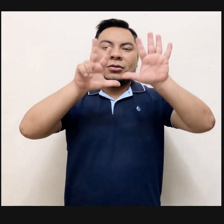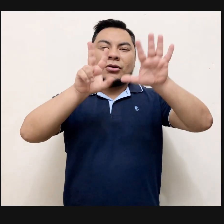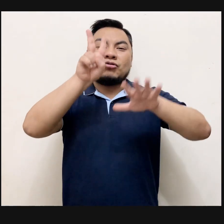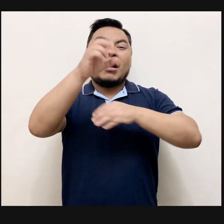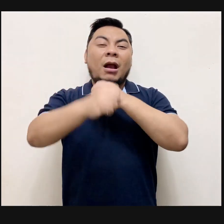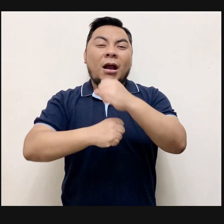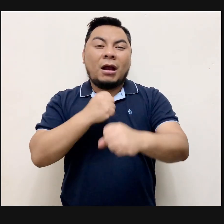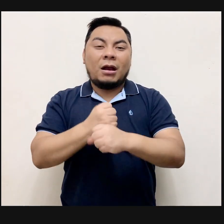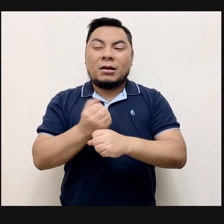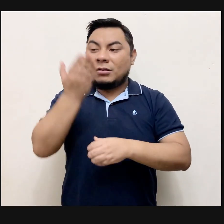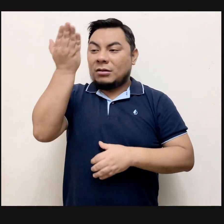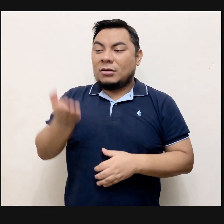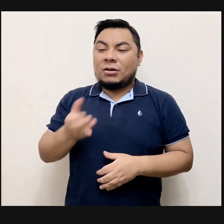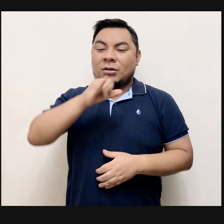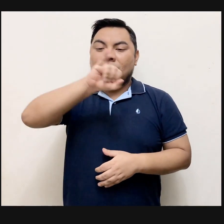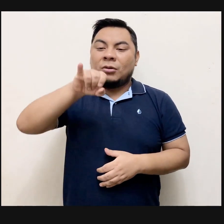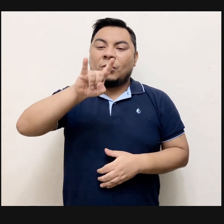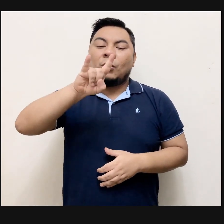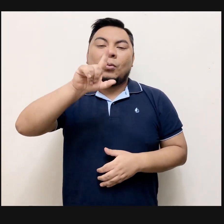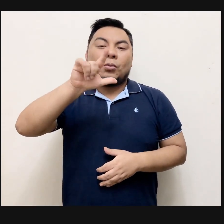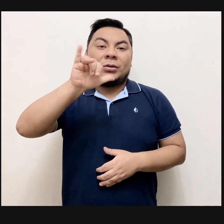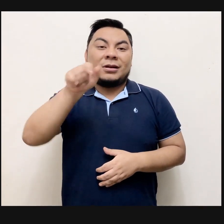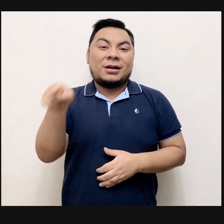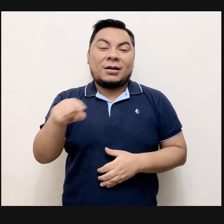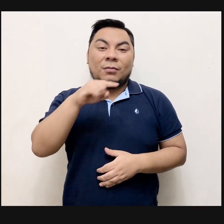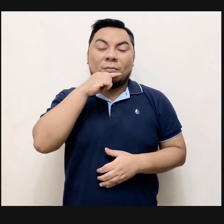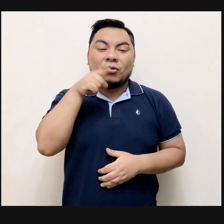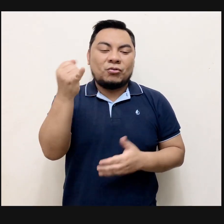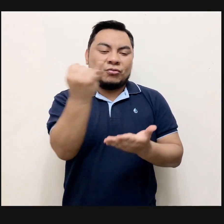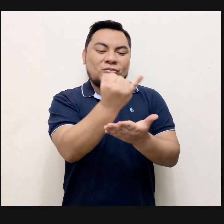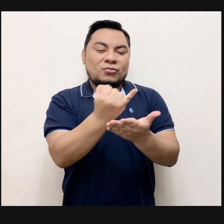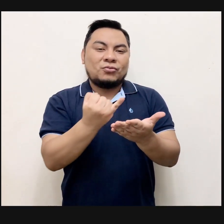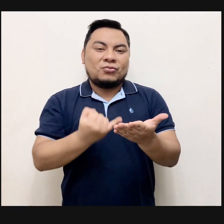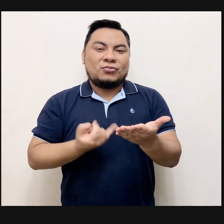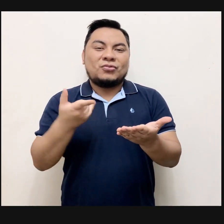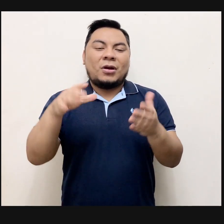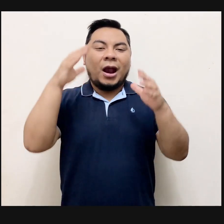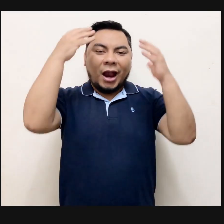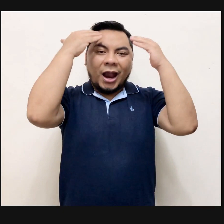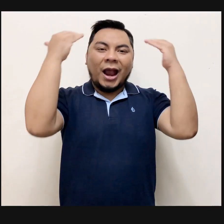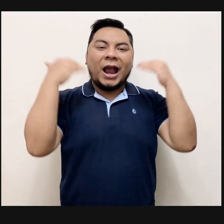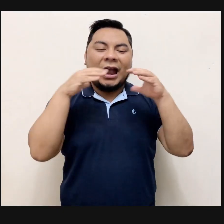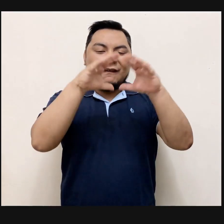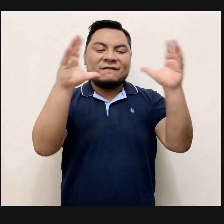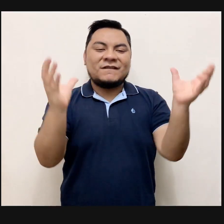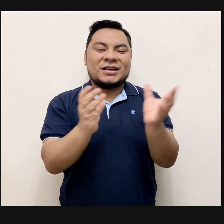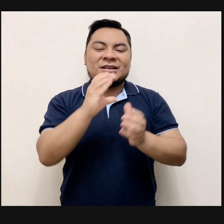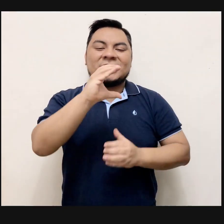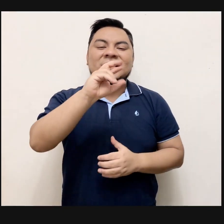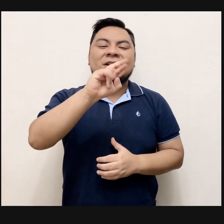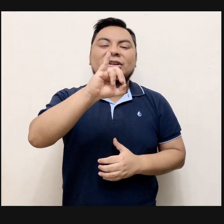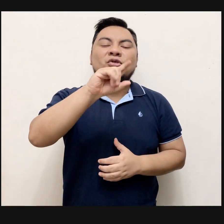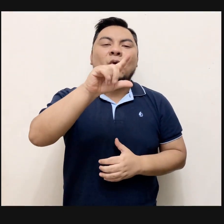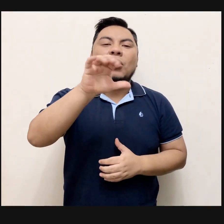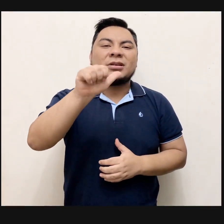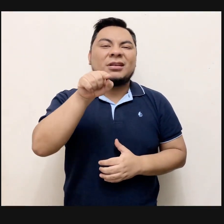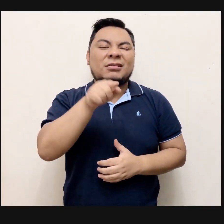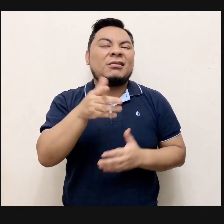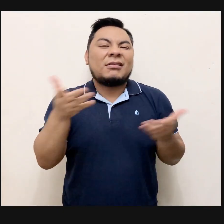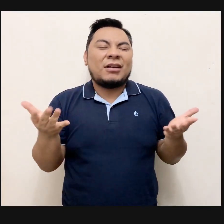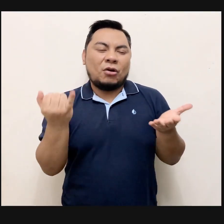Hace 82 años, Julia Codecido pintó la obra Cabeza de Criolla. Esta es una obra de